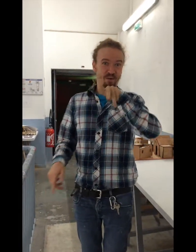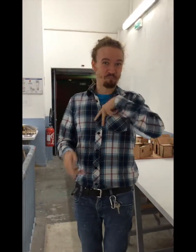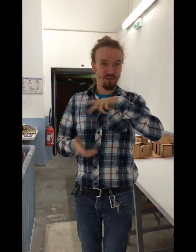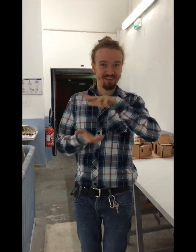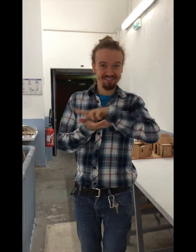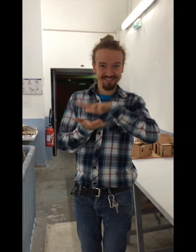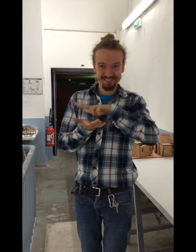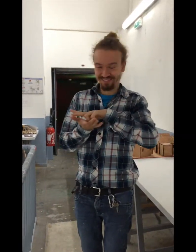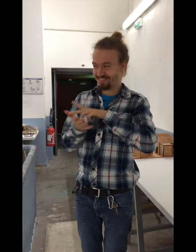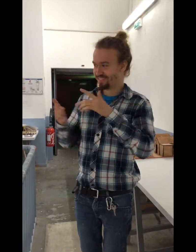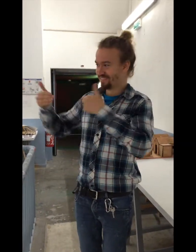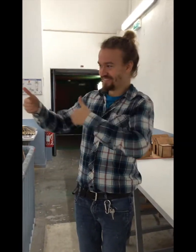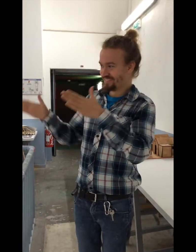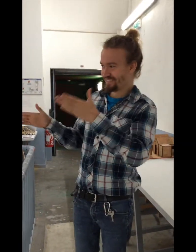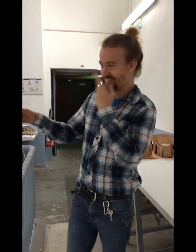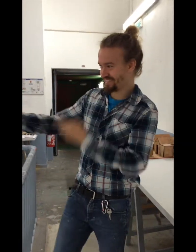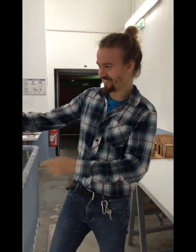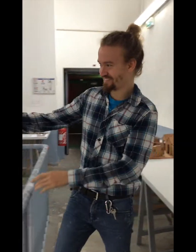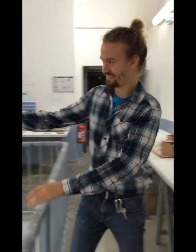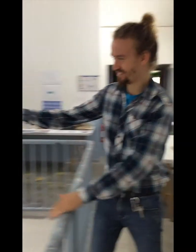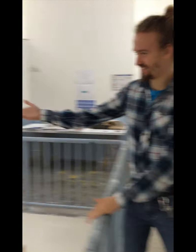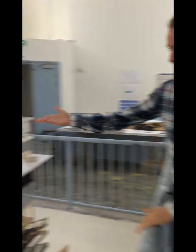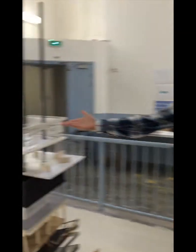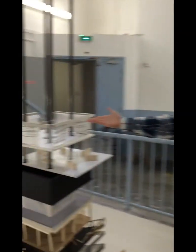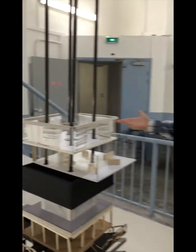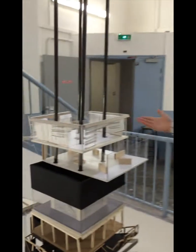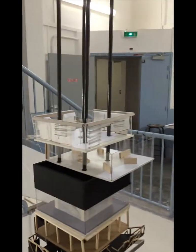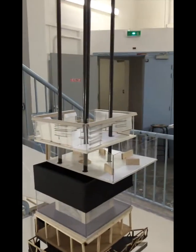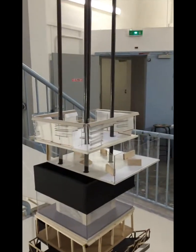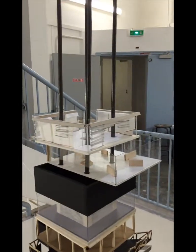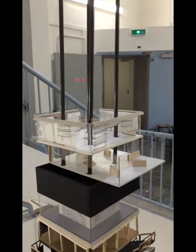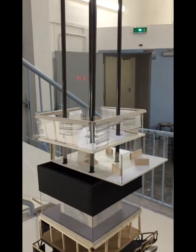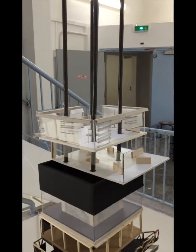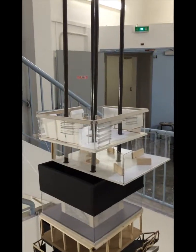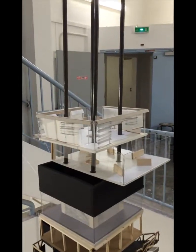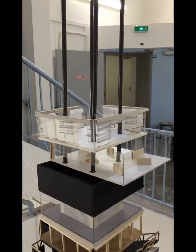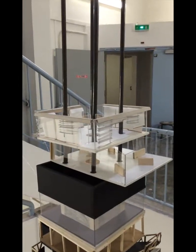Donc cet appartement qui se trouve donc ici